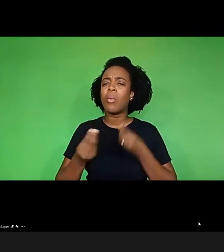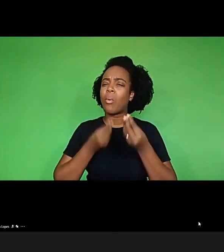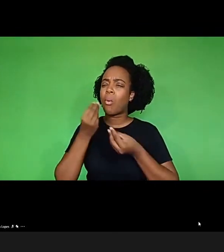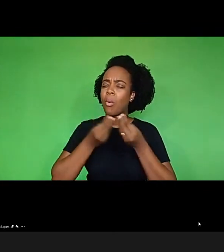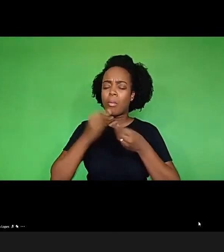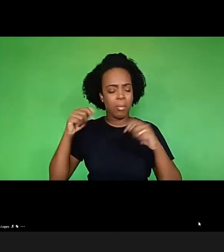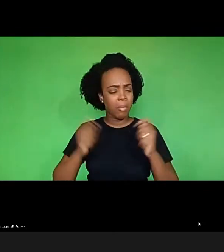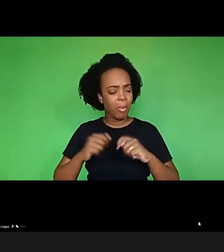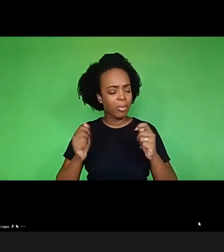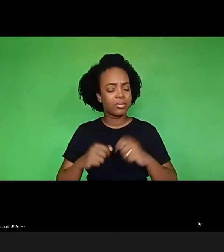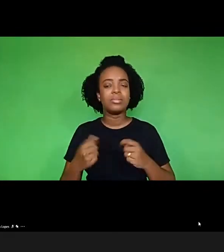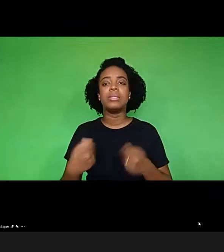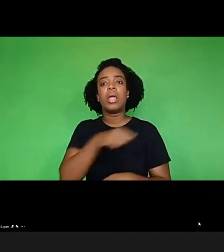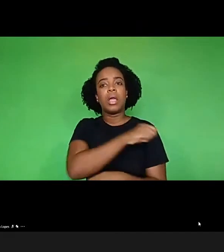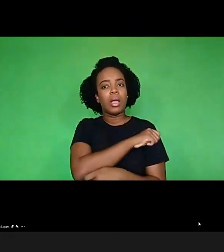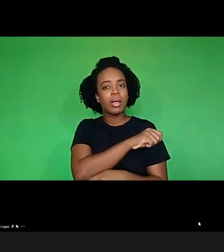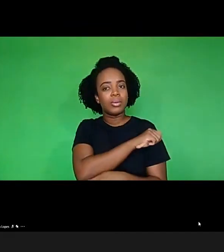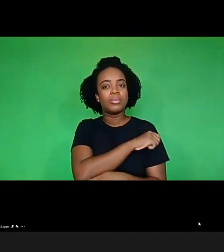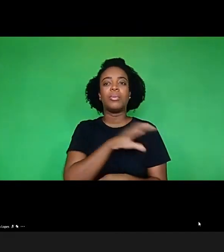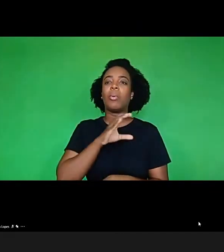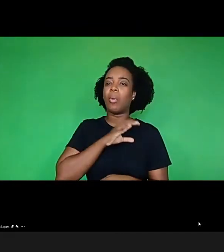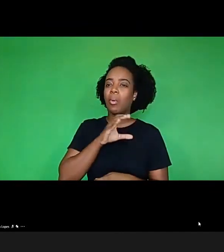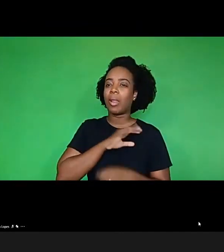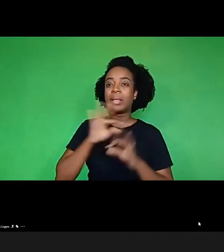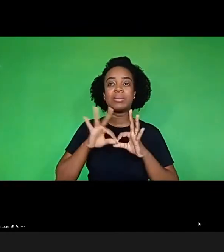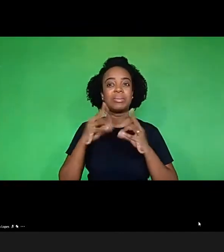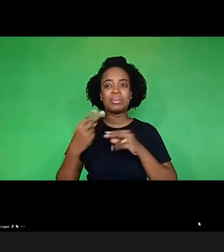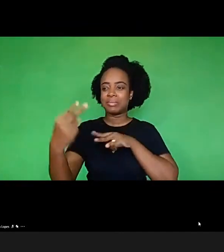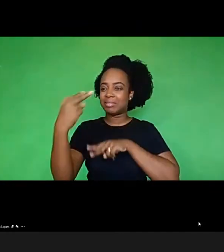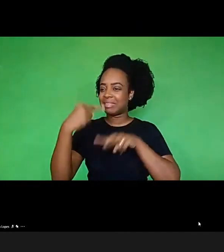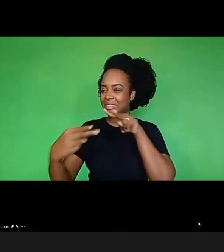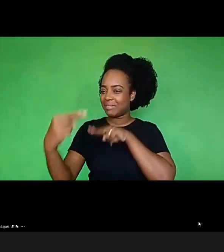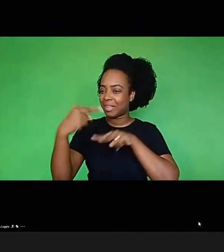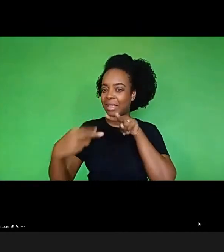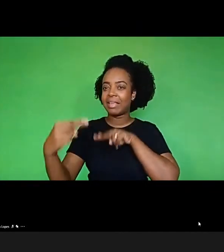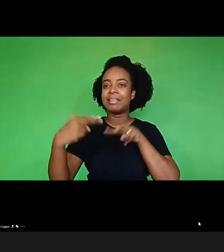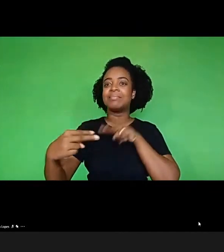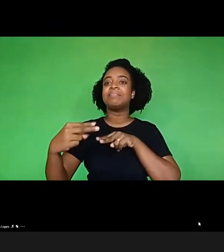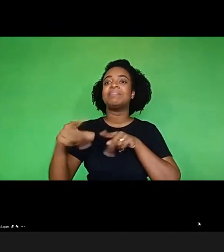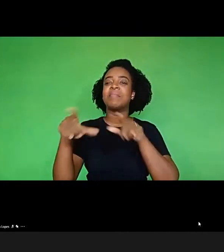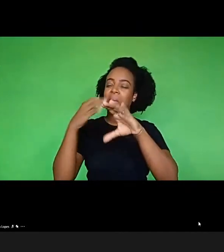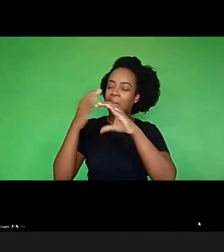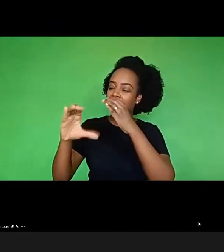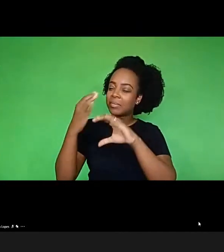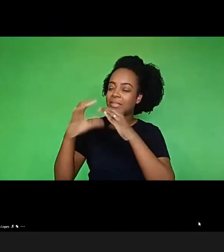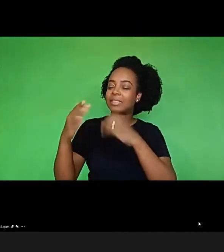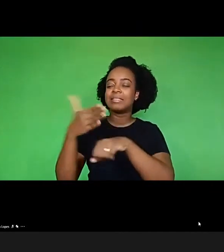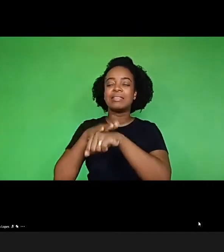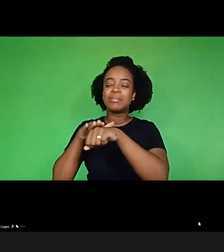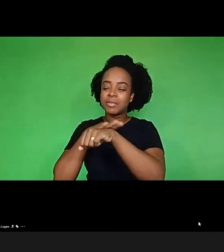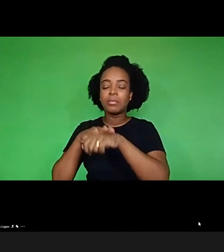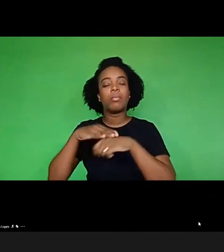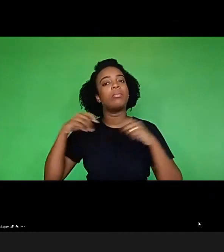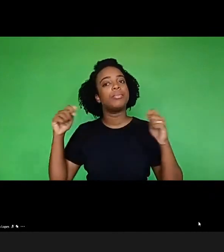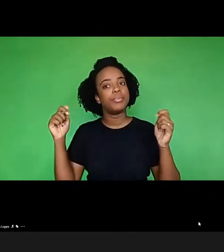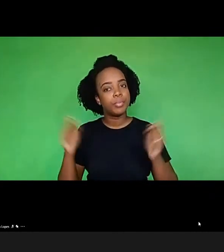também, né? Todos podem se ver, conversar entre si, tudo isso,